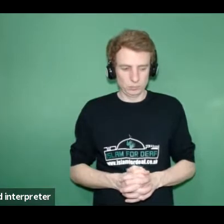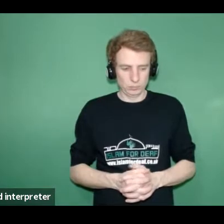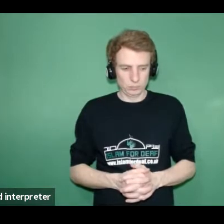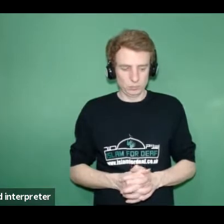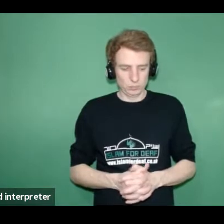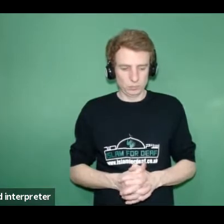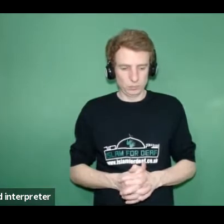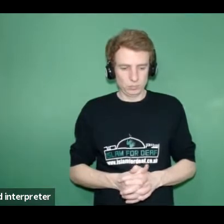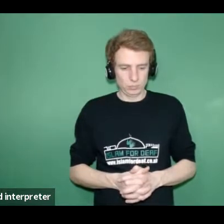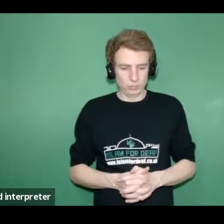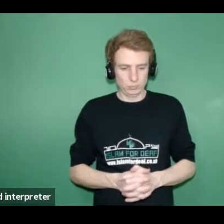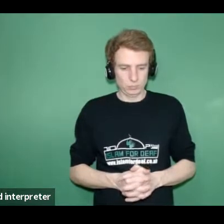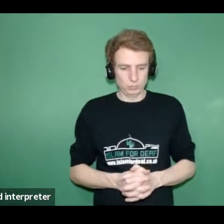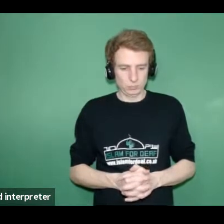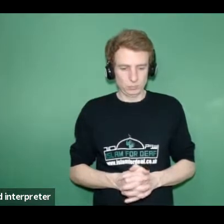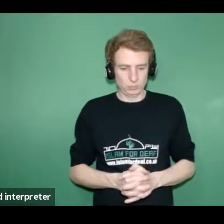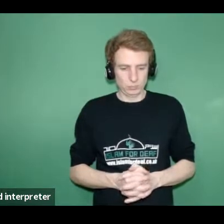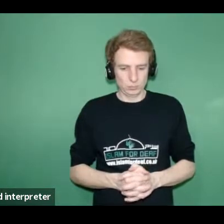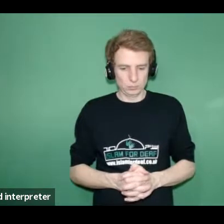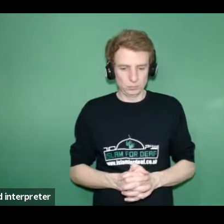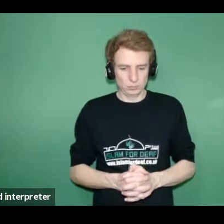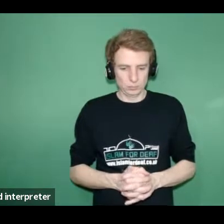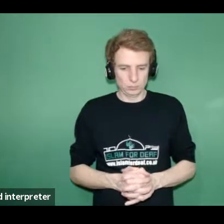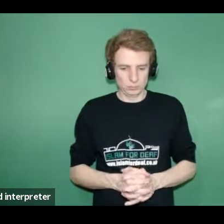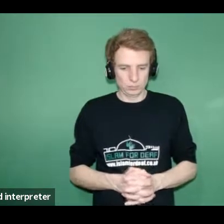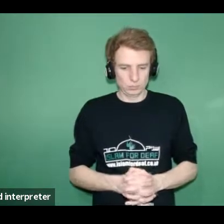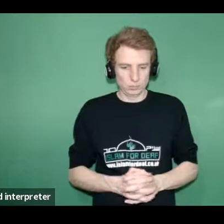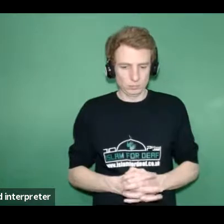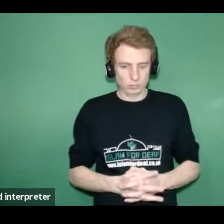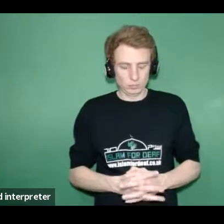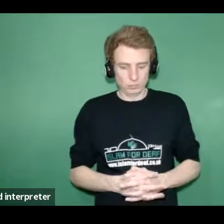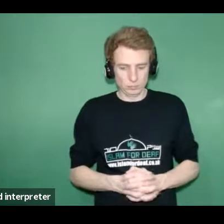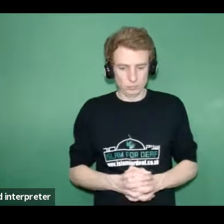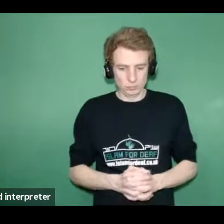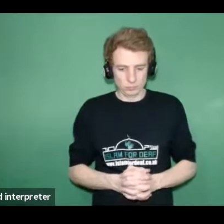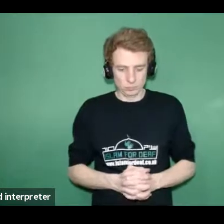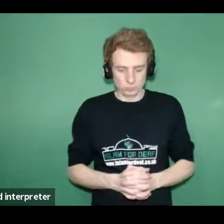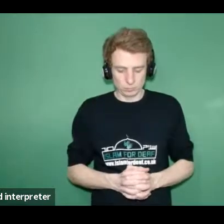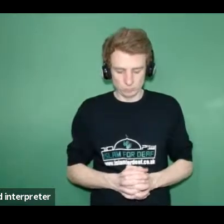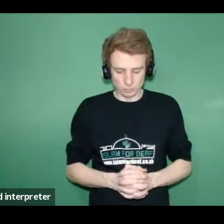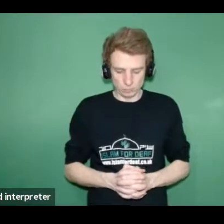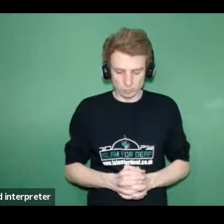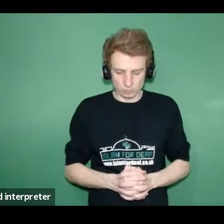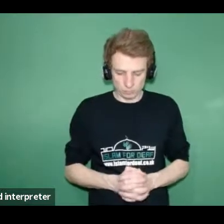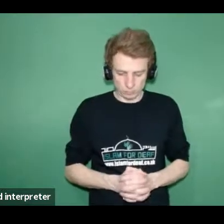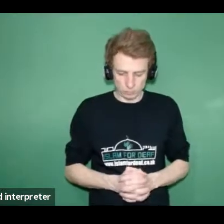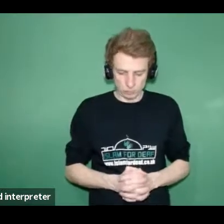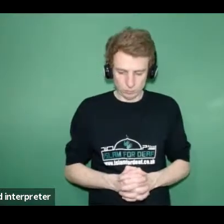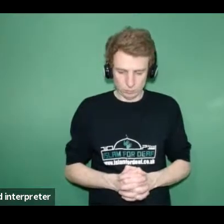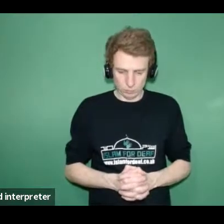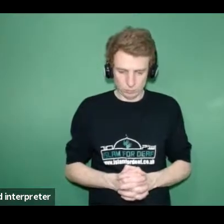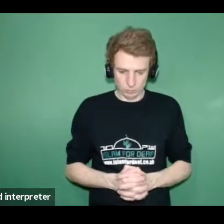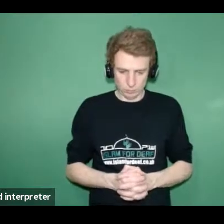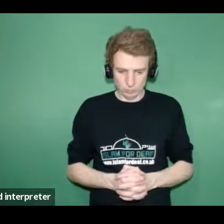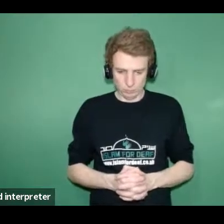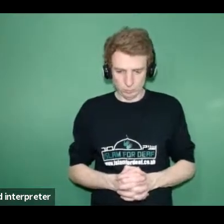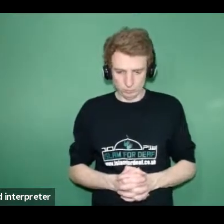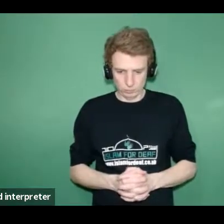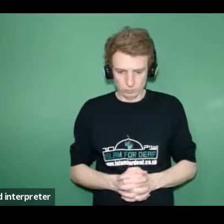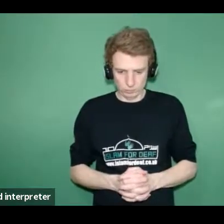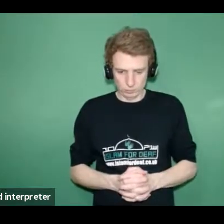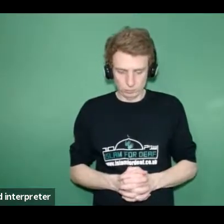شيخنا ممكن نأخذ الحديث فقرة لو سمحتم؟ نعم. طيب. قال استحيوا من الله حق